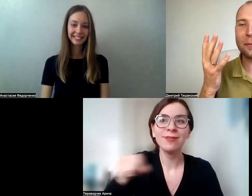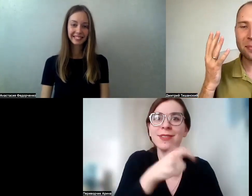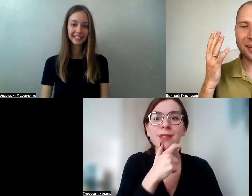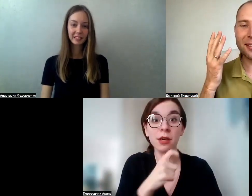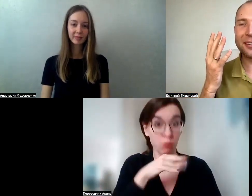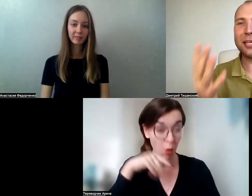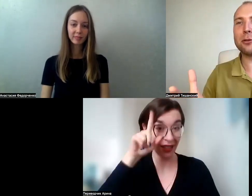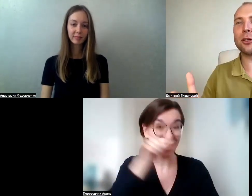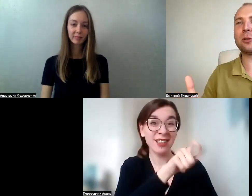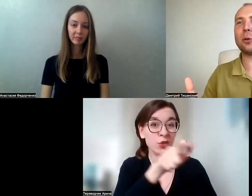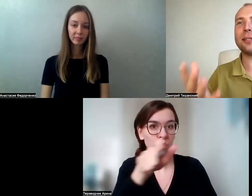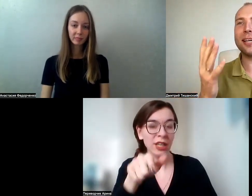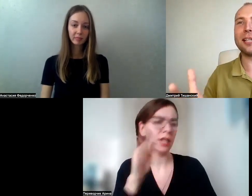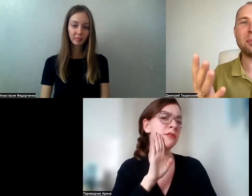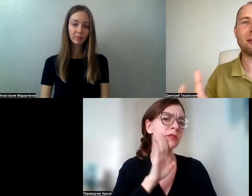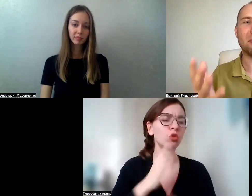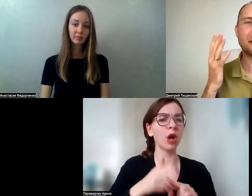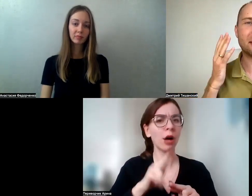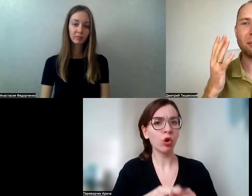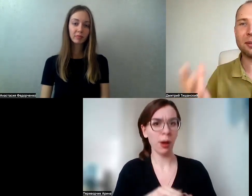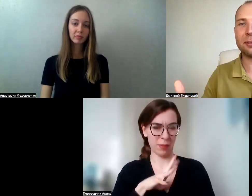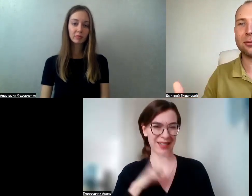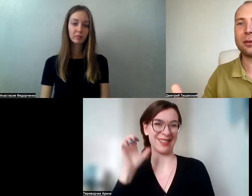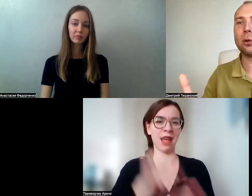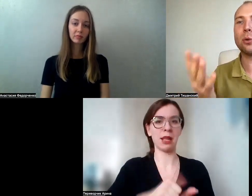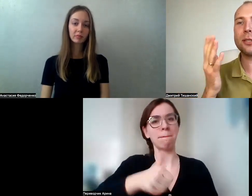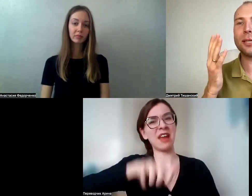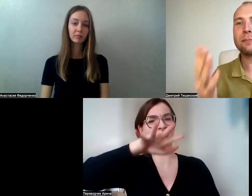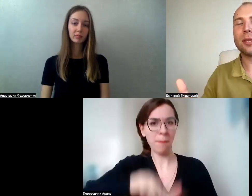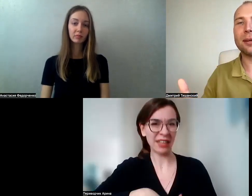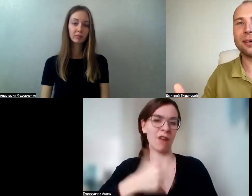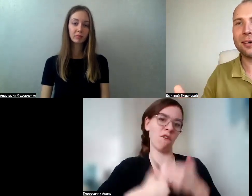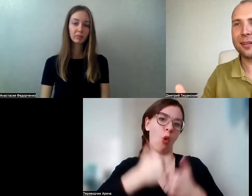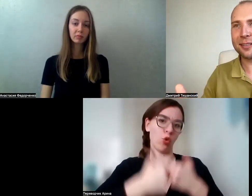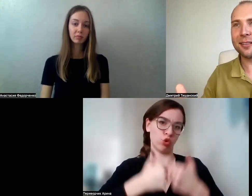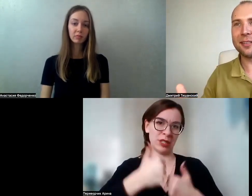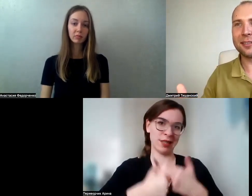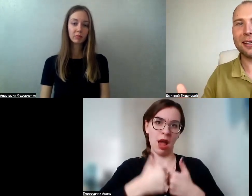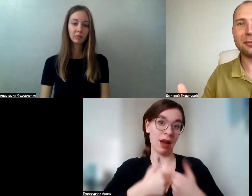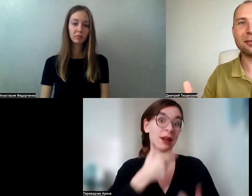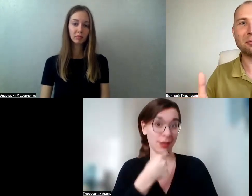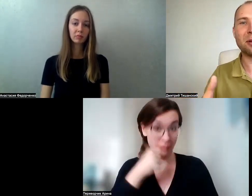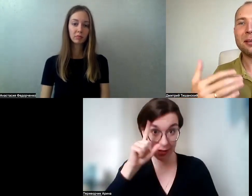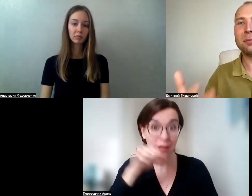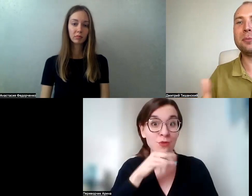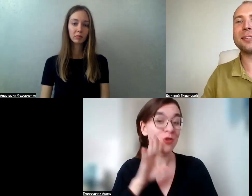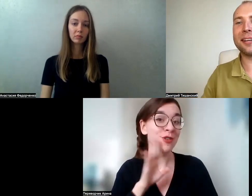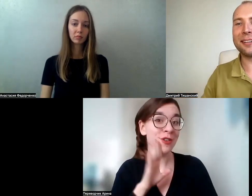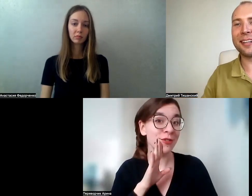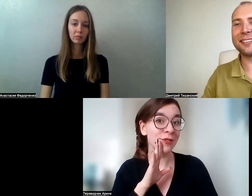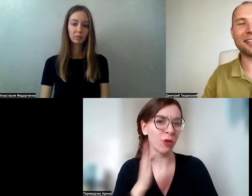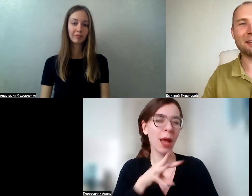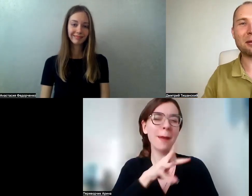знаете девушек, которые заняли первое место там в конкурсе красоты, да, вот